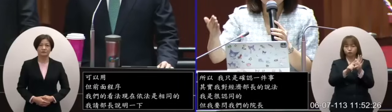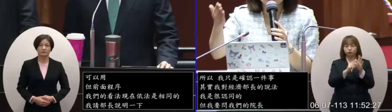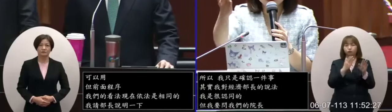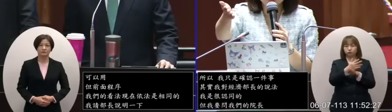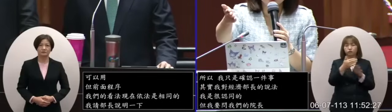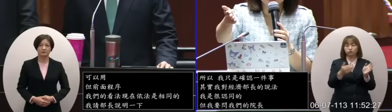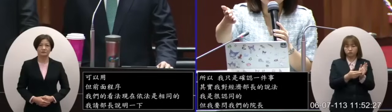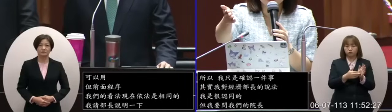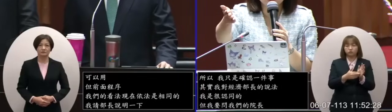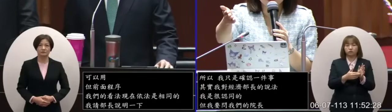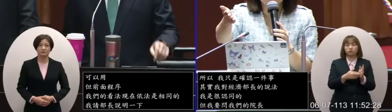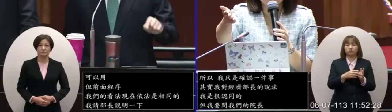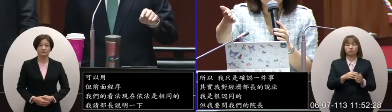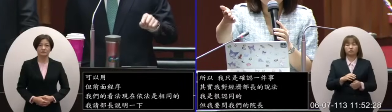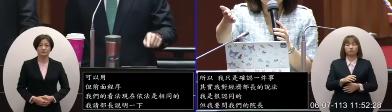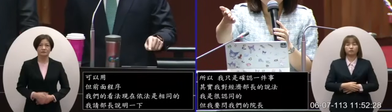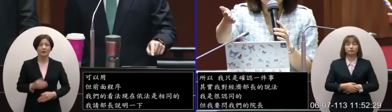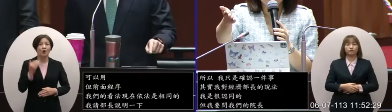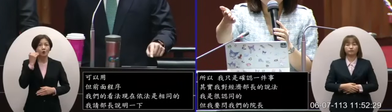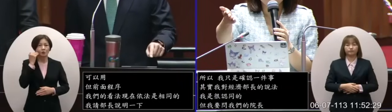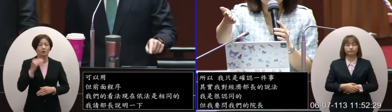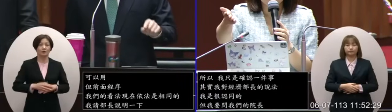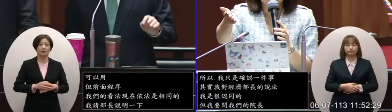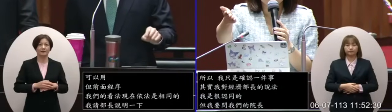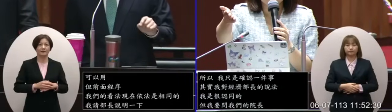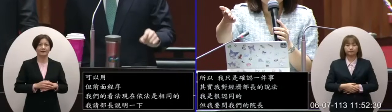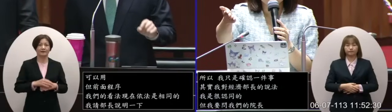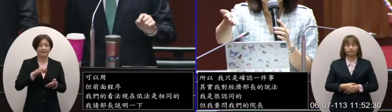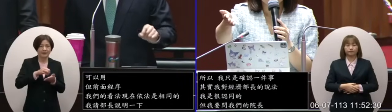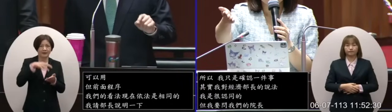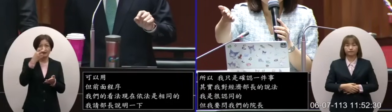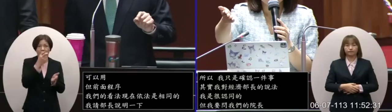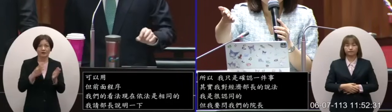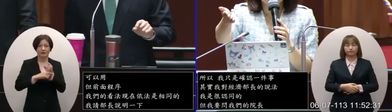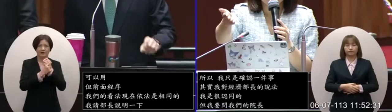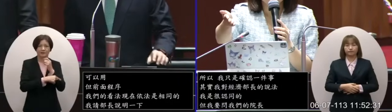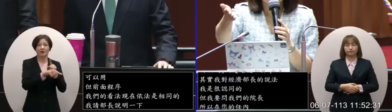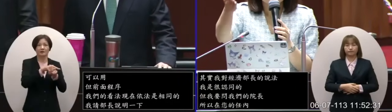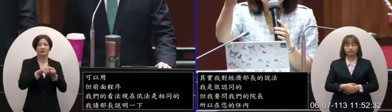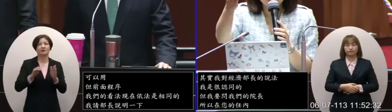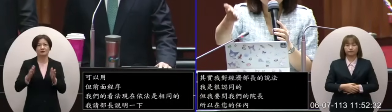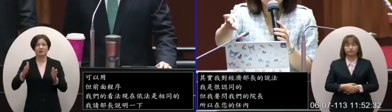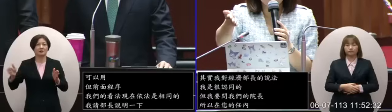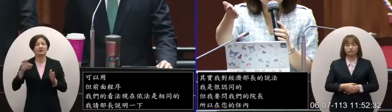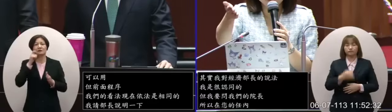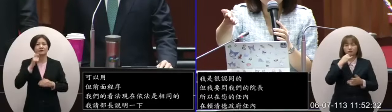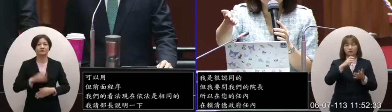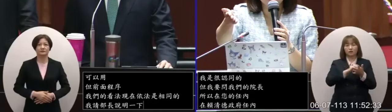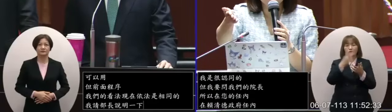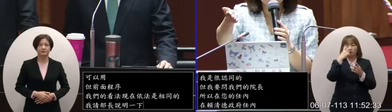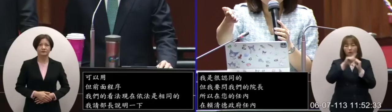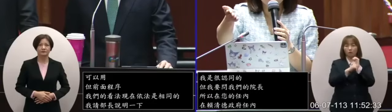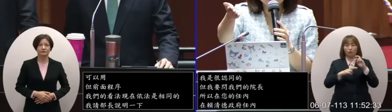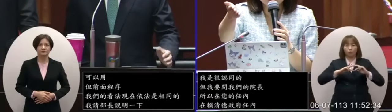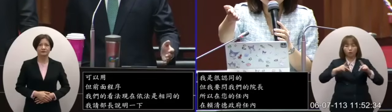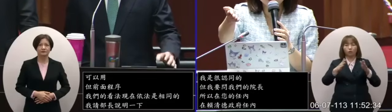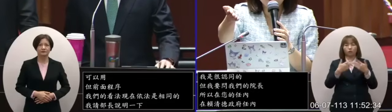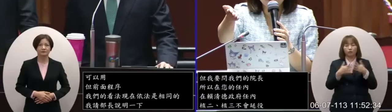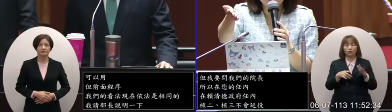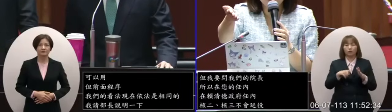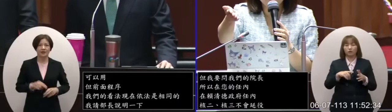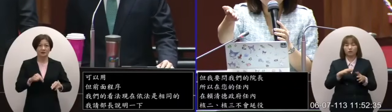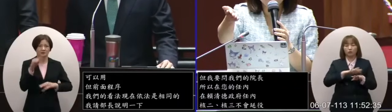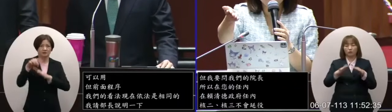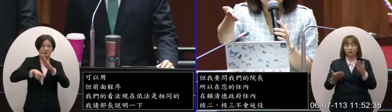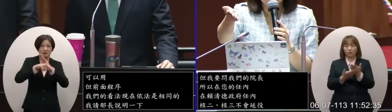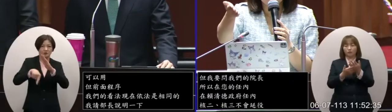经过了，这是确认的事实吗？ 照现在的核管法是没有提出延役的可能跟机会的。 那核管法要修吗？会提出？ 行政